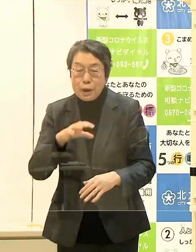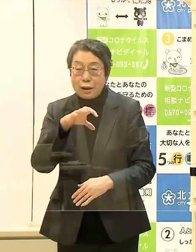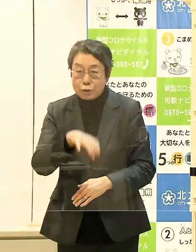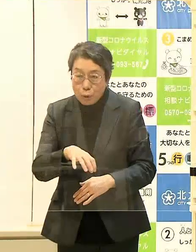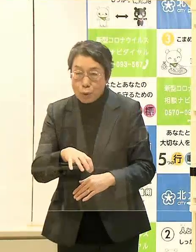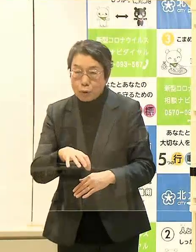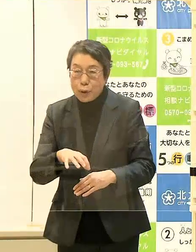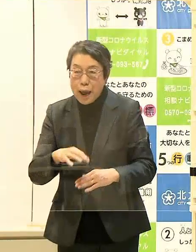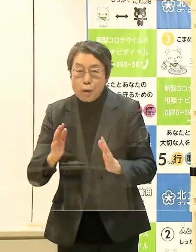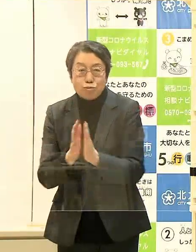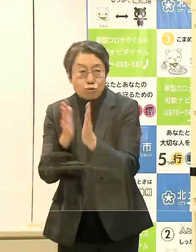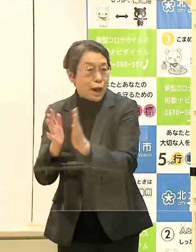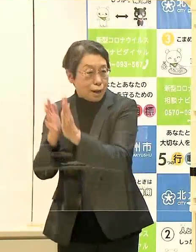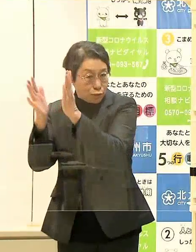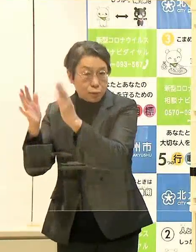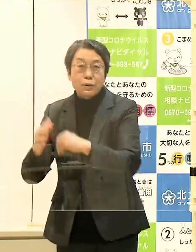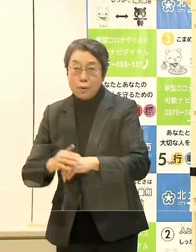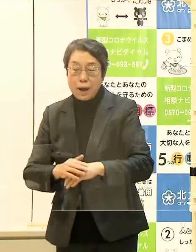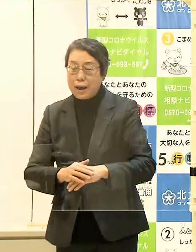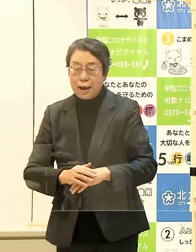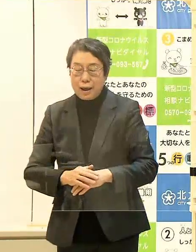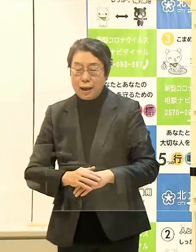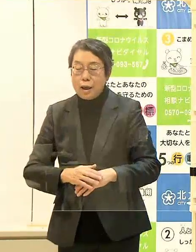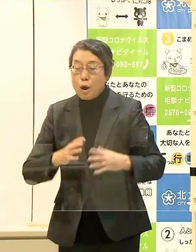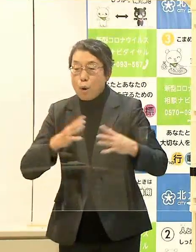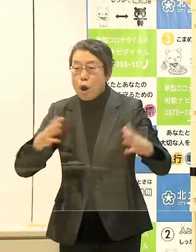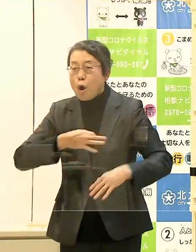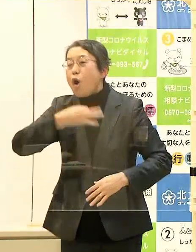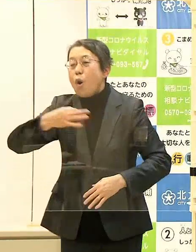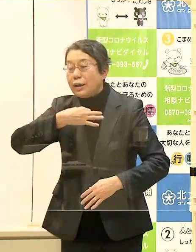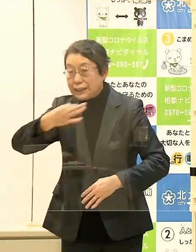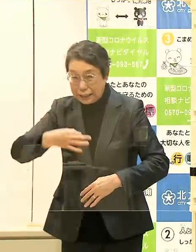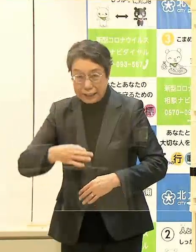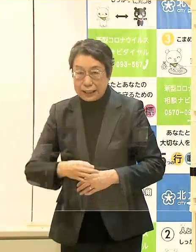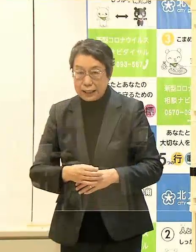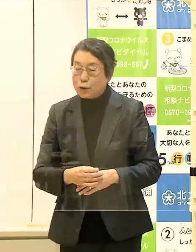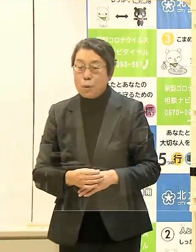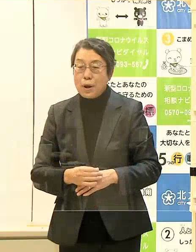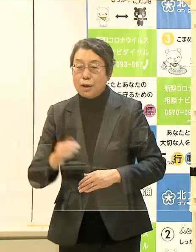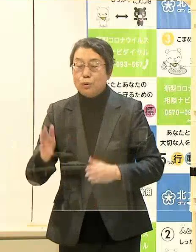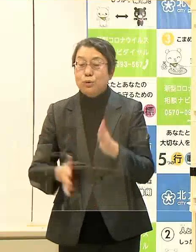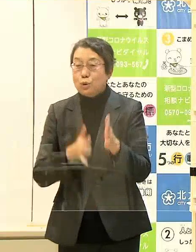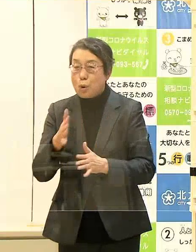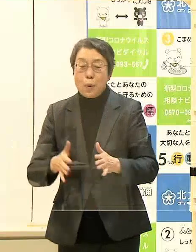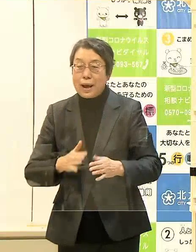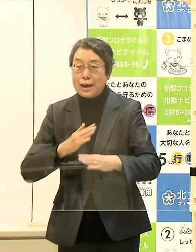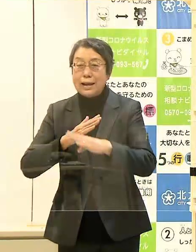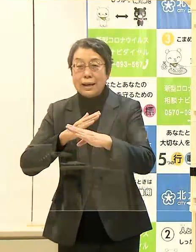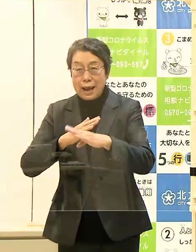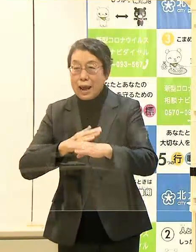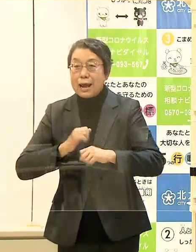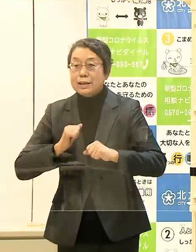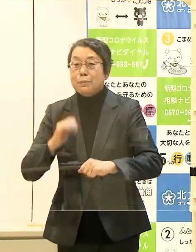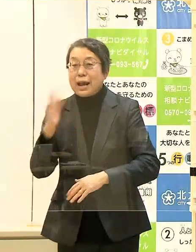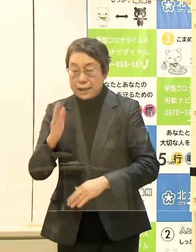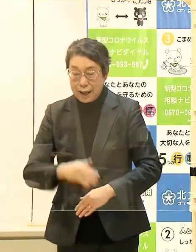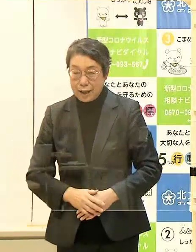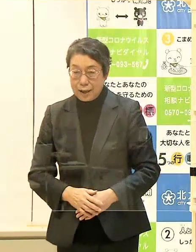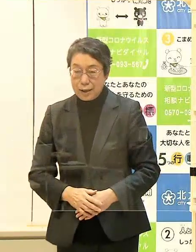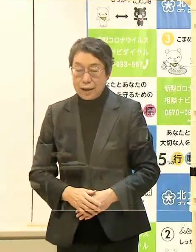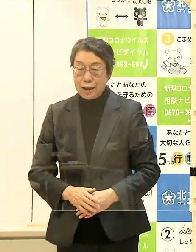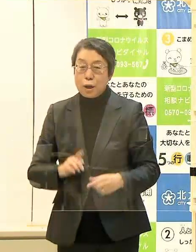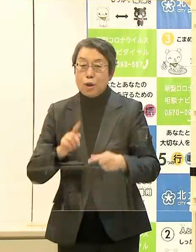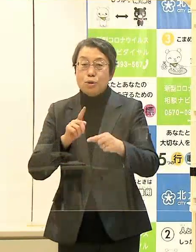場面が多い活動大きな発生を伴う運動は行いませんまた中体連と